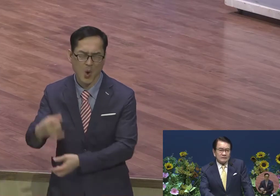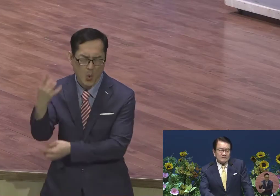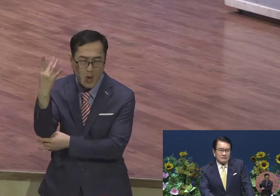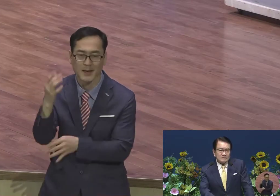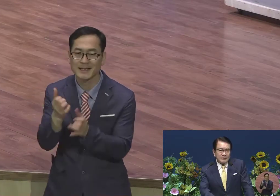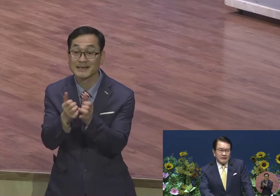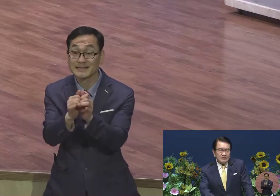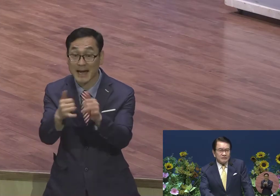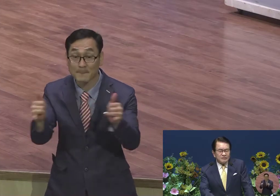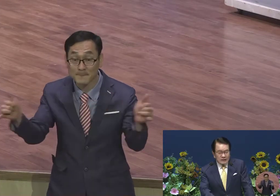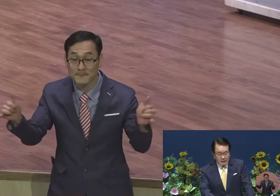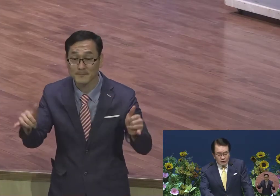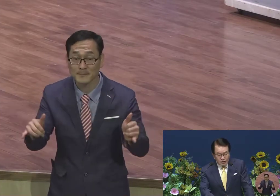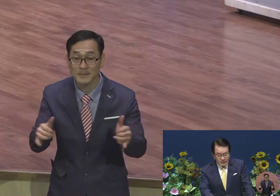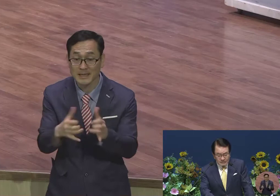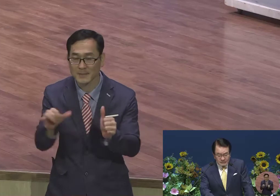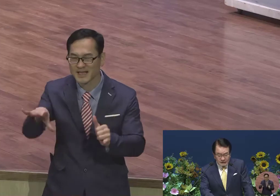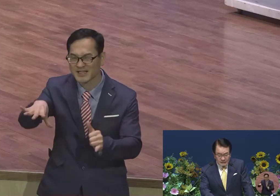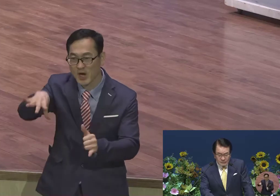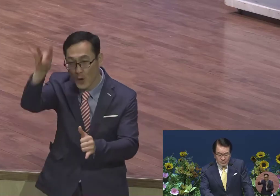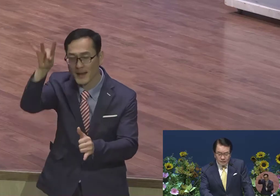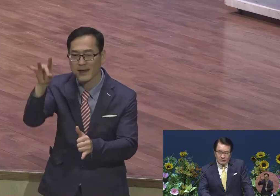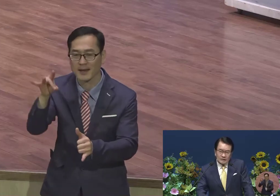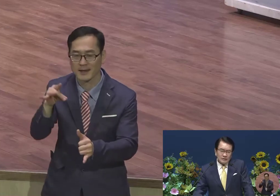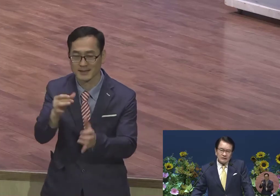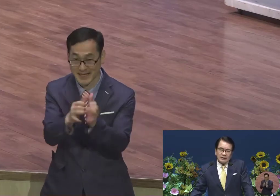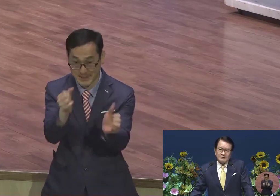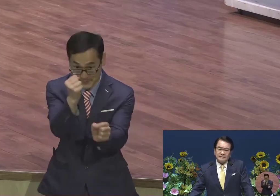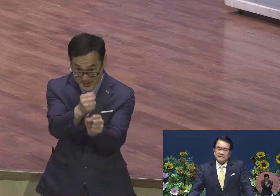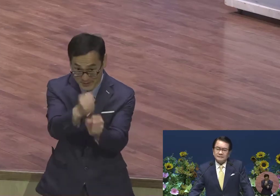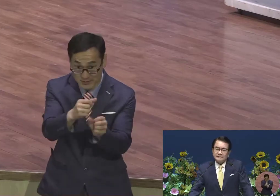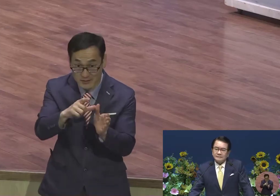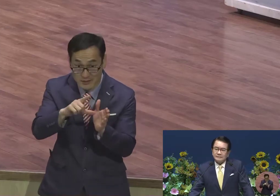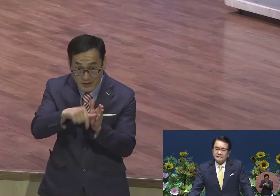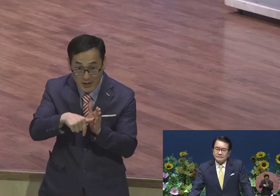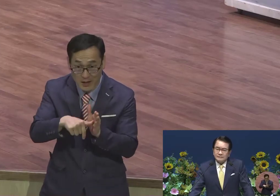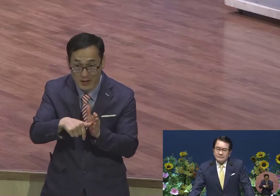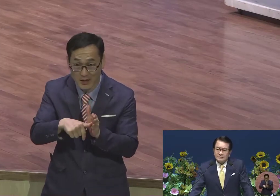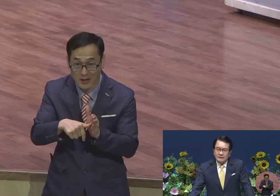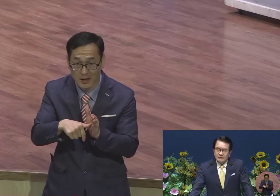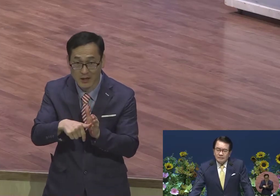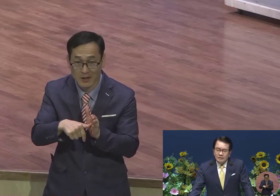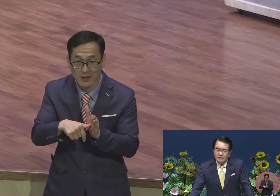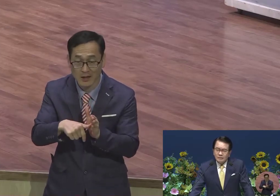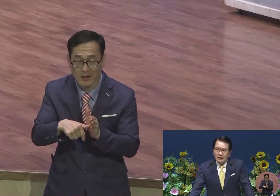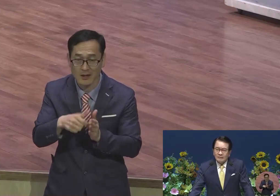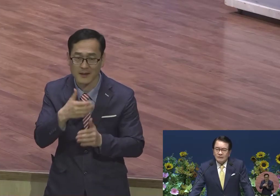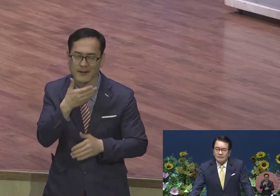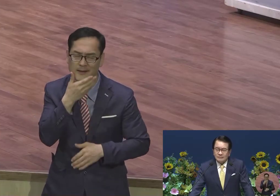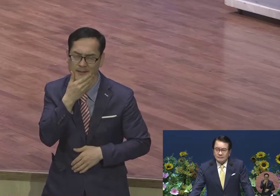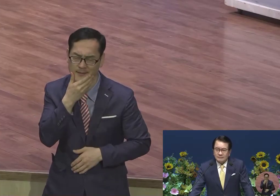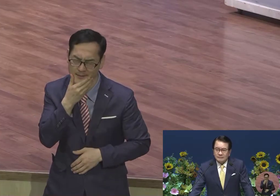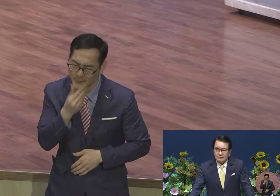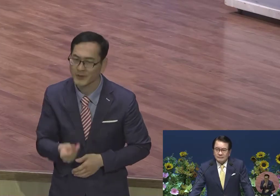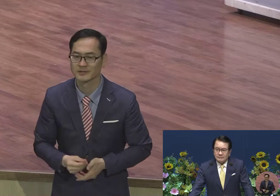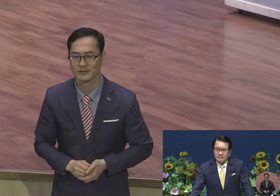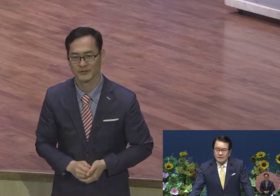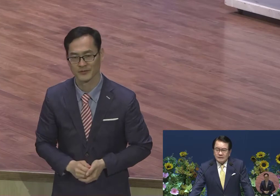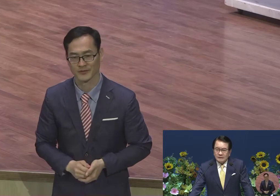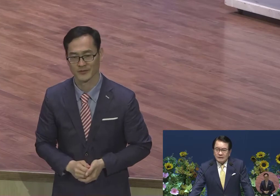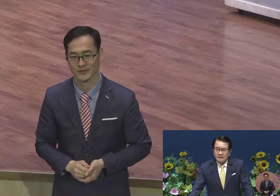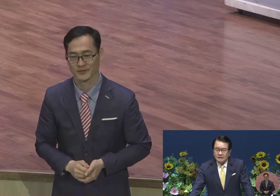인간은 맨 처음 창조됐을 때는요. 이렇지 않았어요. 너무너무 아름다웠어요.